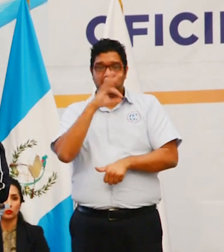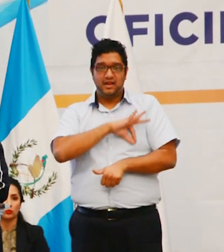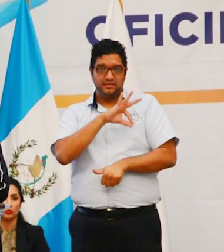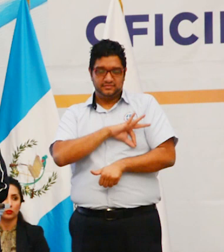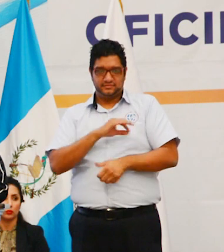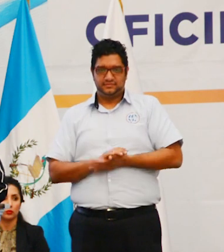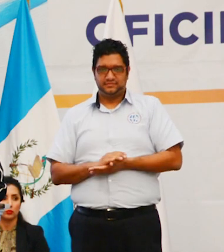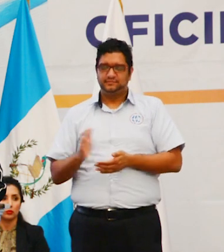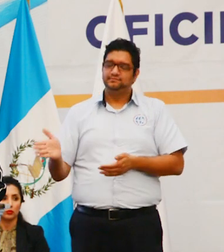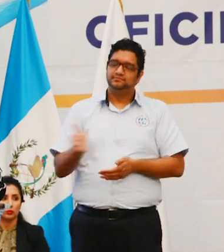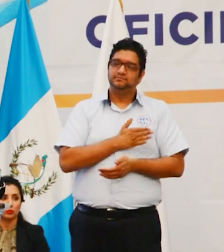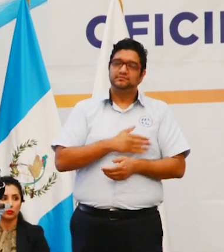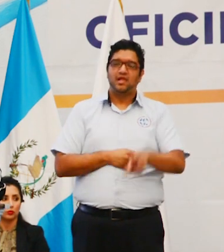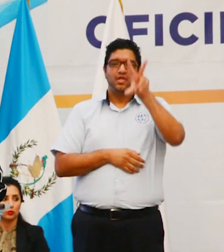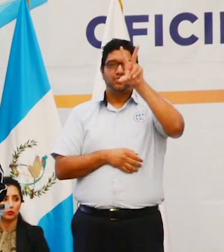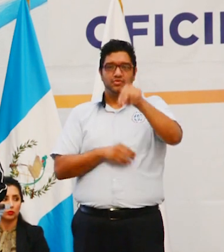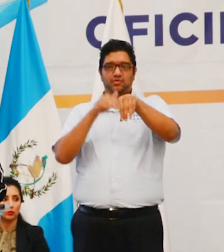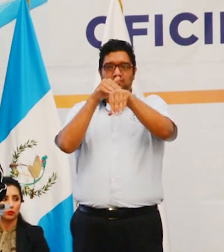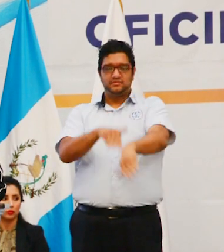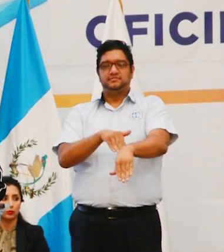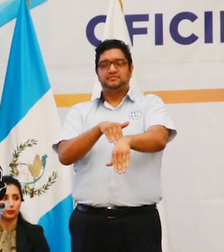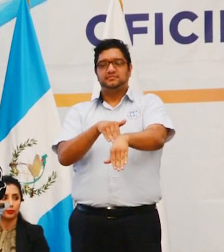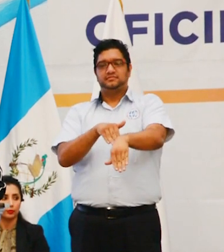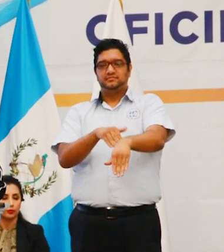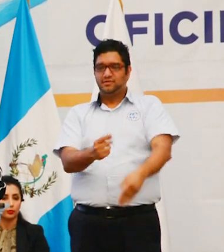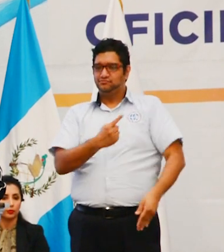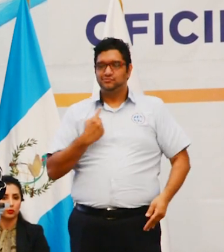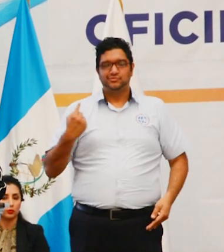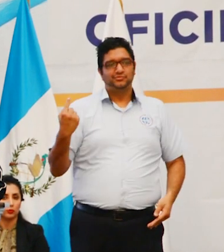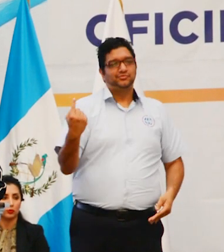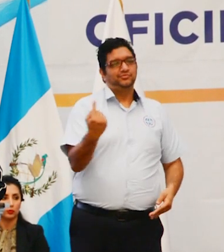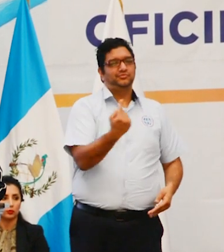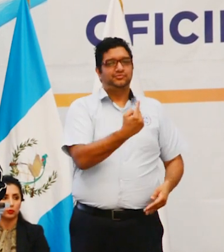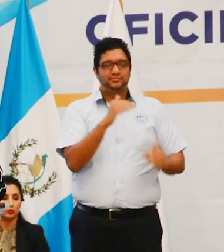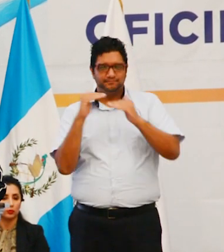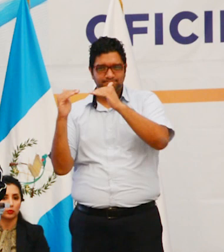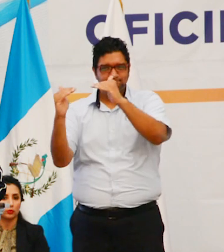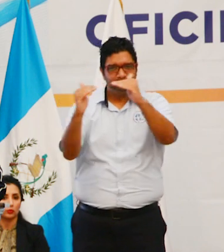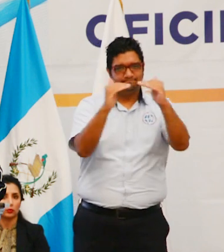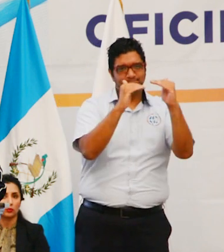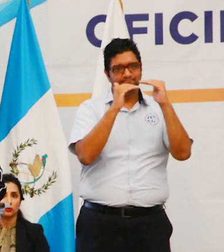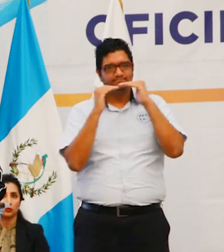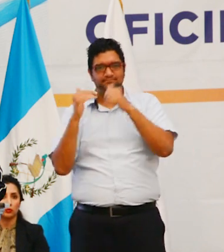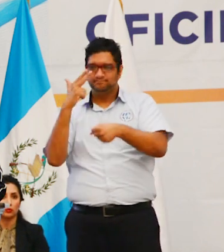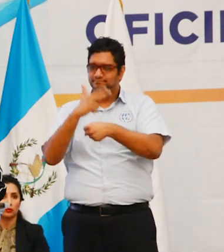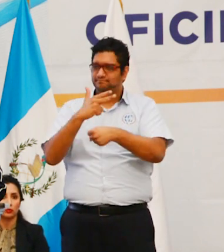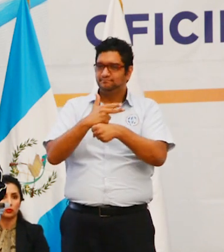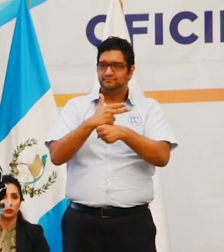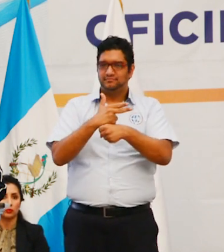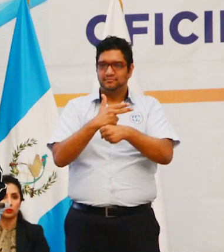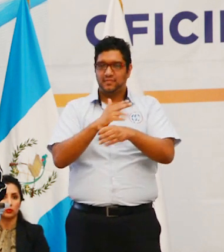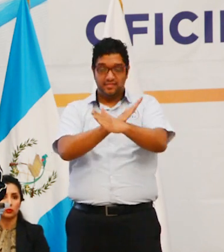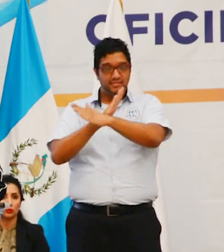La no discriminación. Todos en esa igualdad que tenemos como seres humanos, como guatemaltecos protegidos por